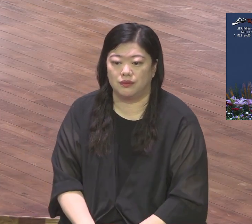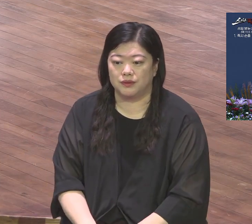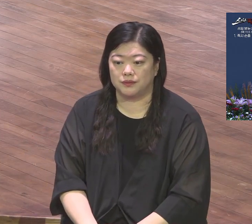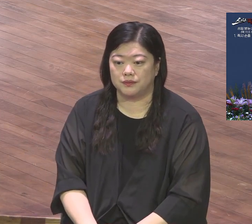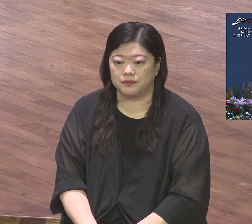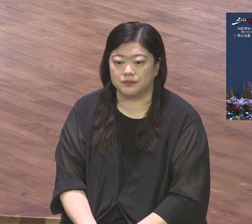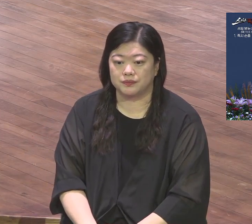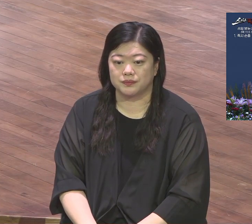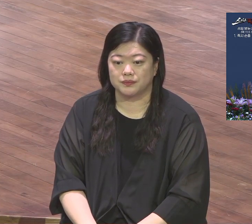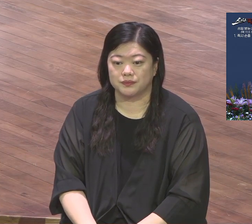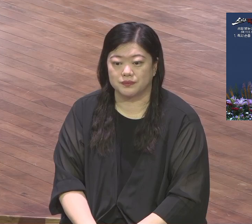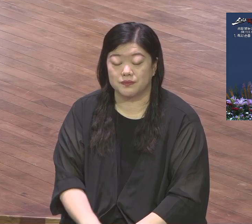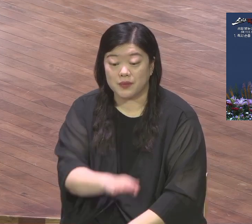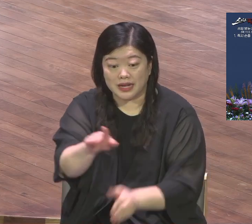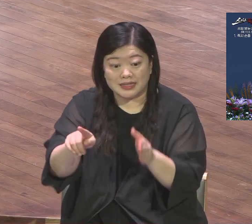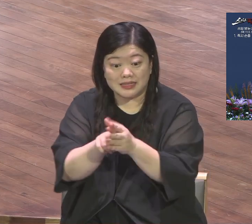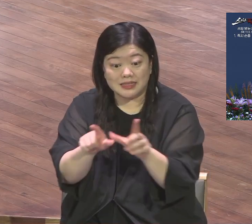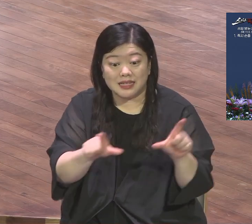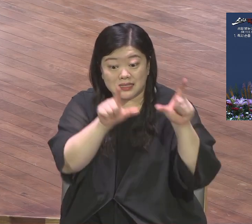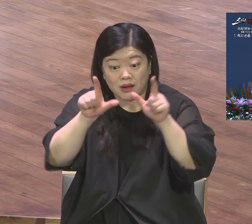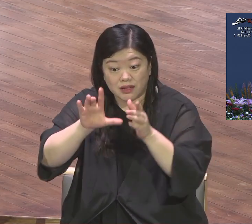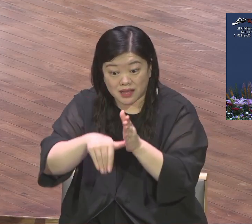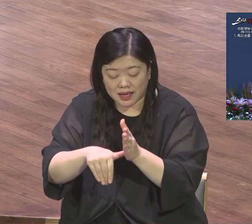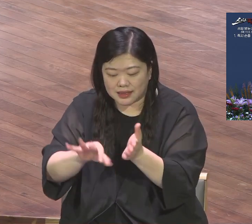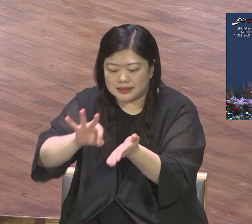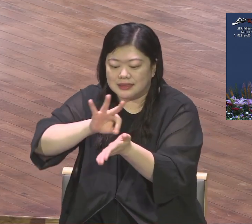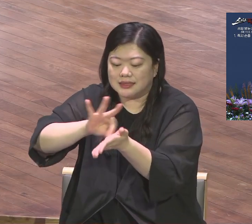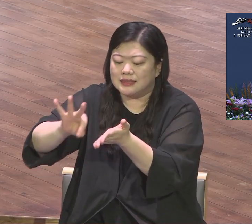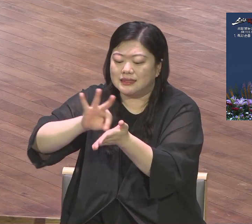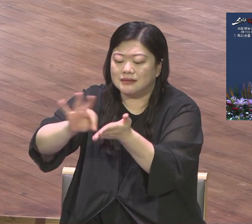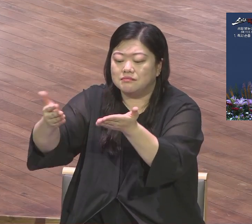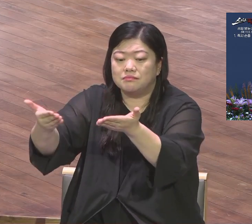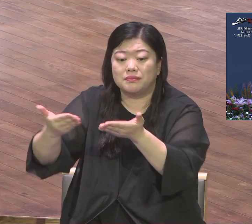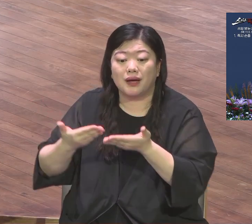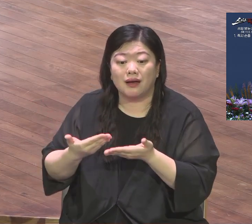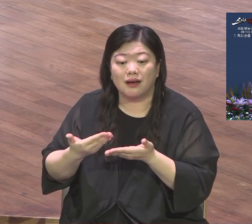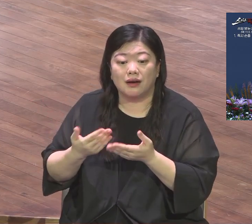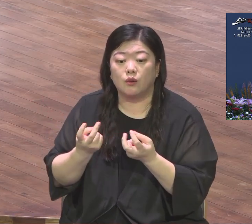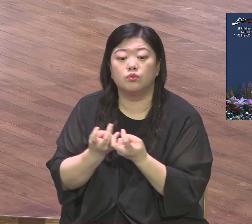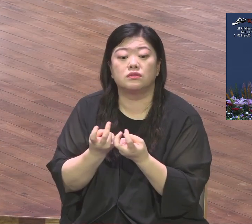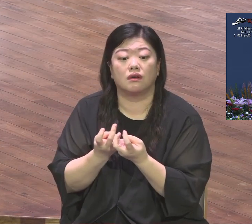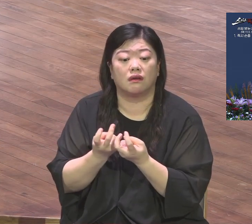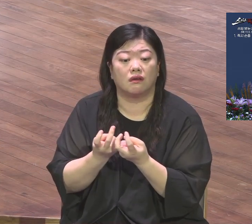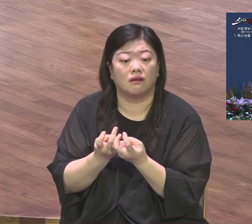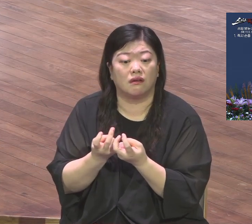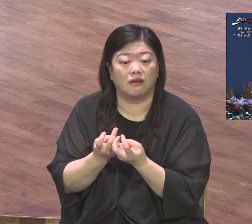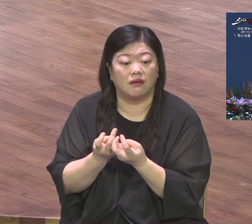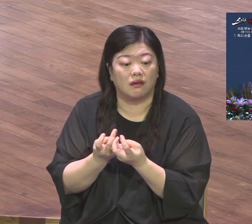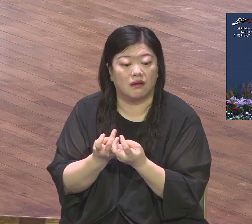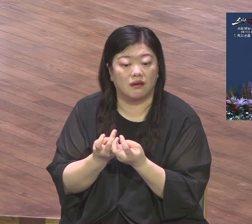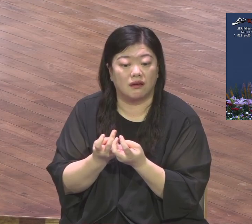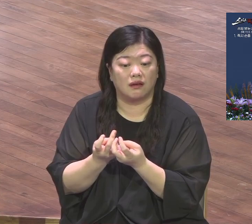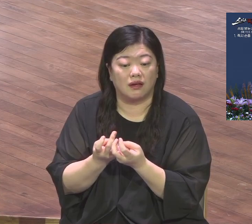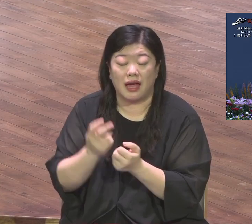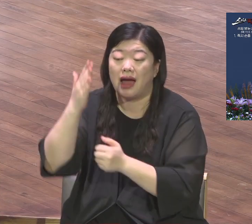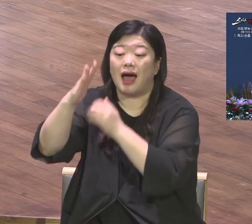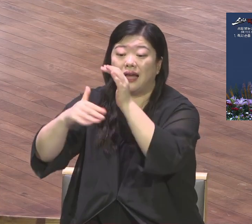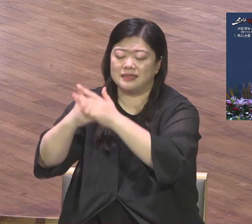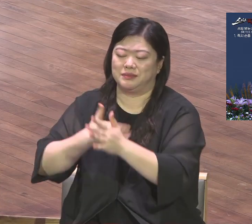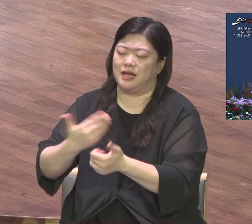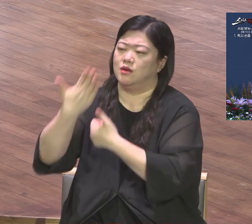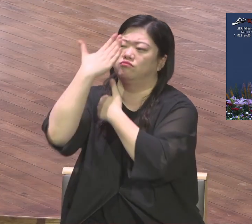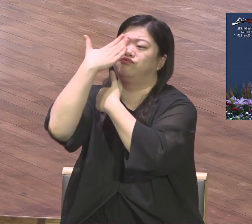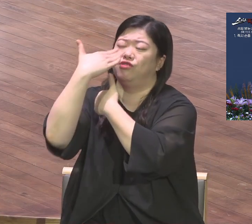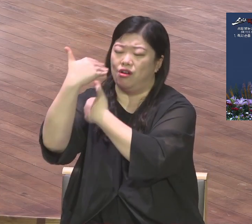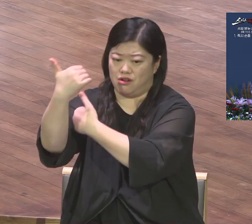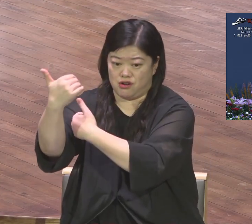쓰임 받는 은혜를 체험하는 것은 다른 데 있는 게 아니에요. 주가 서실 때 즉시 순종하는 거예요.